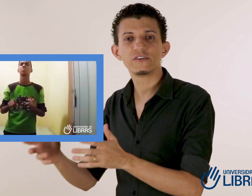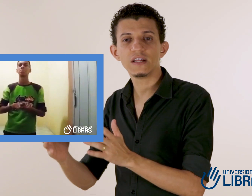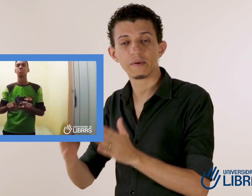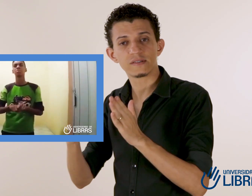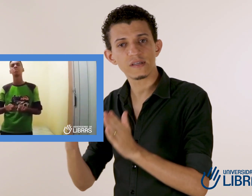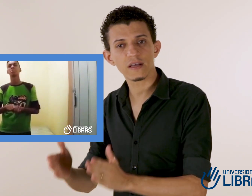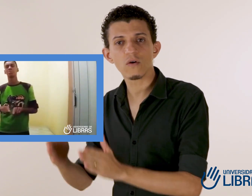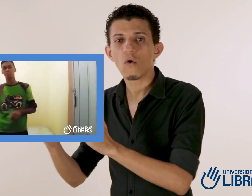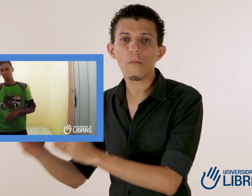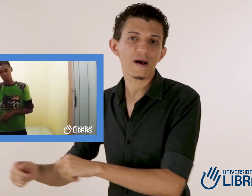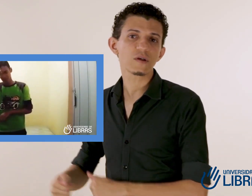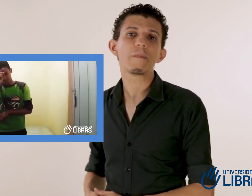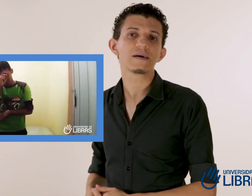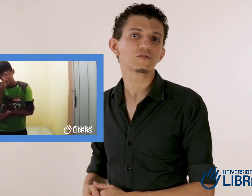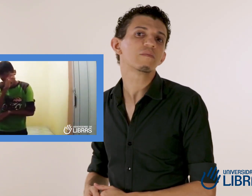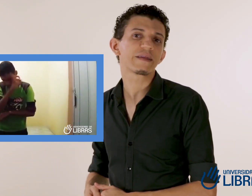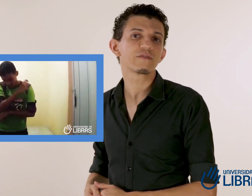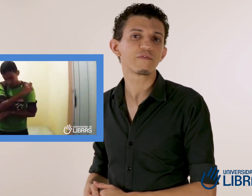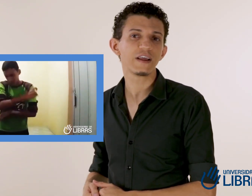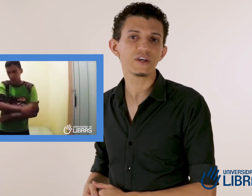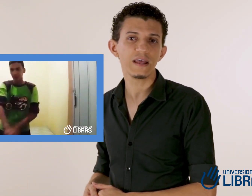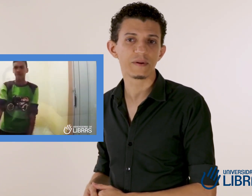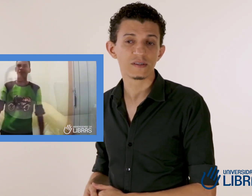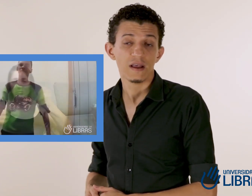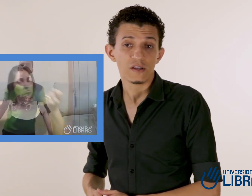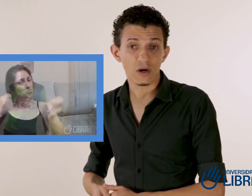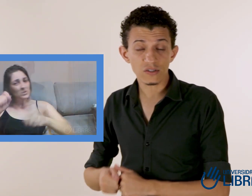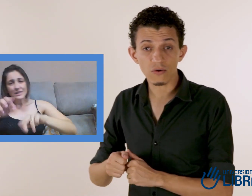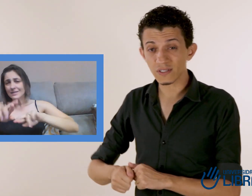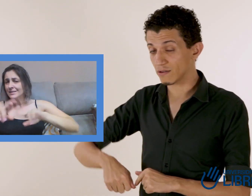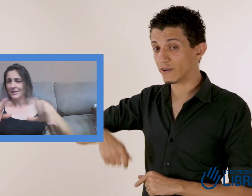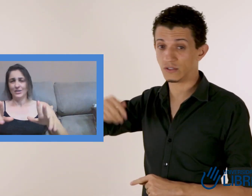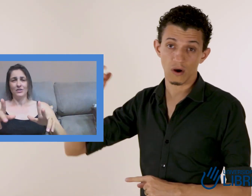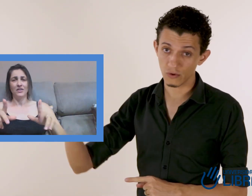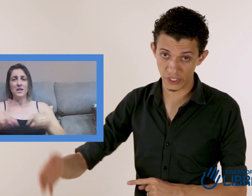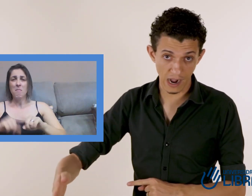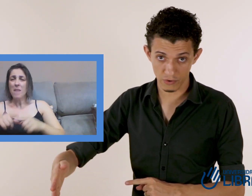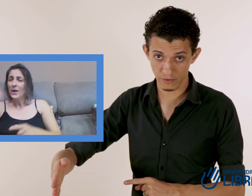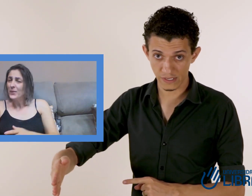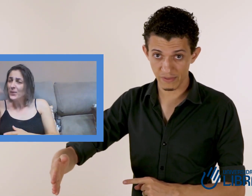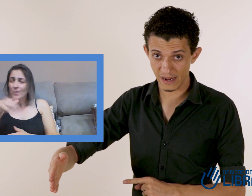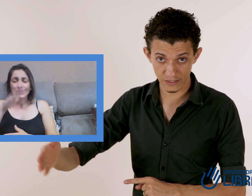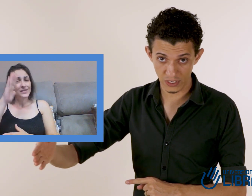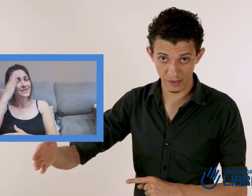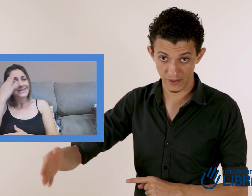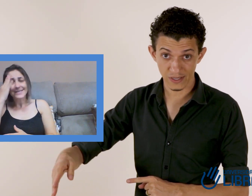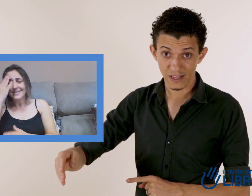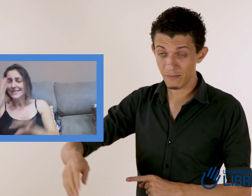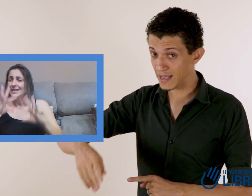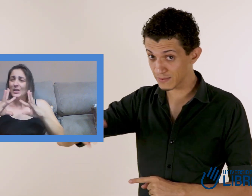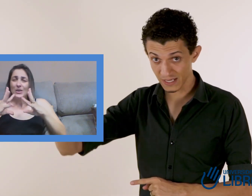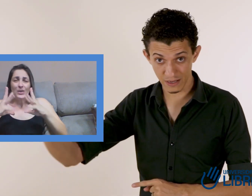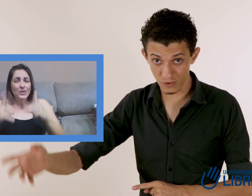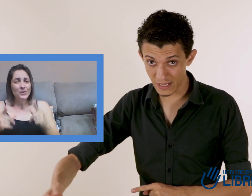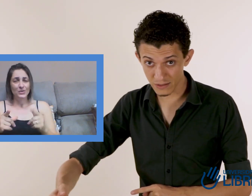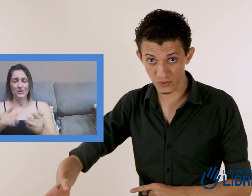em Libras, seguindo o passo a passo do método fluente em Libras. Só que isso aconteceu não foi só com o Thiago, que não sabia nada de Libras, e mesmo sem ter contato com